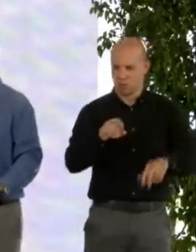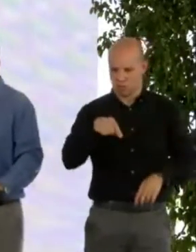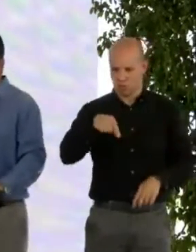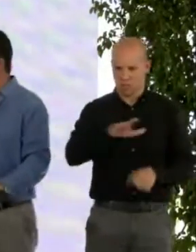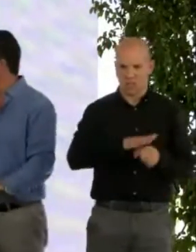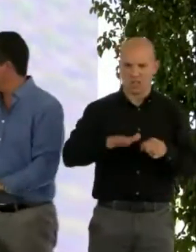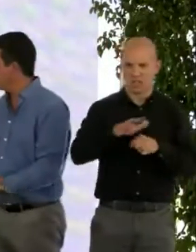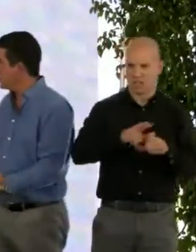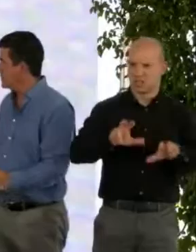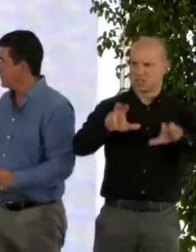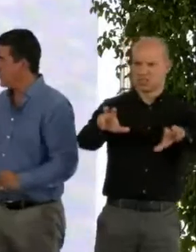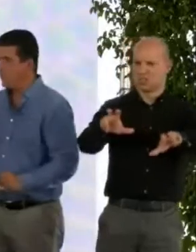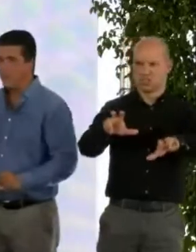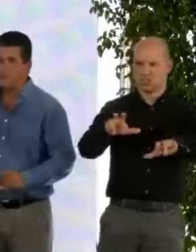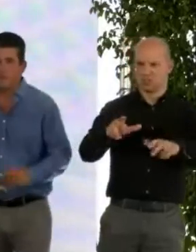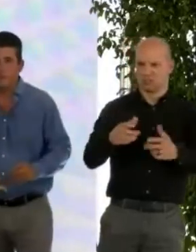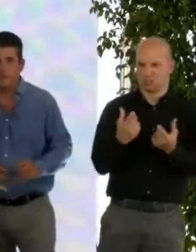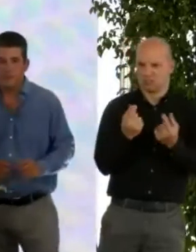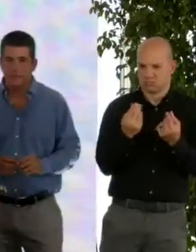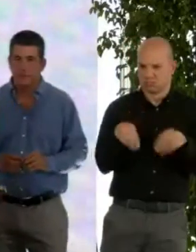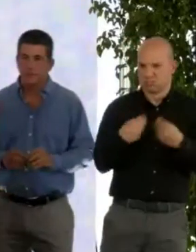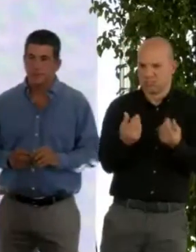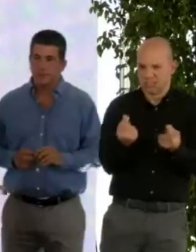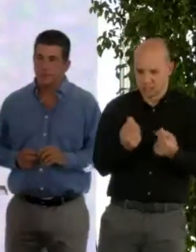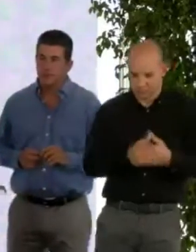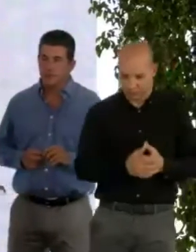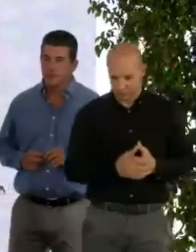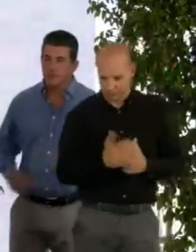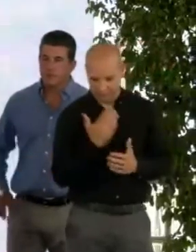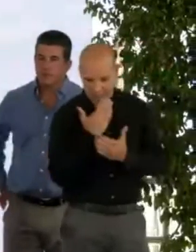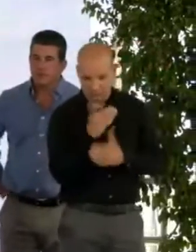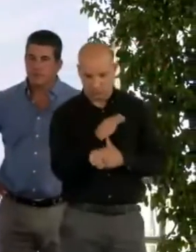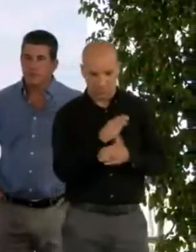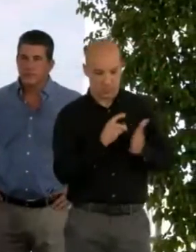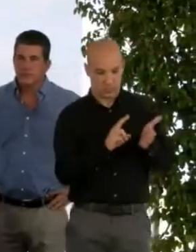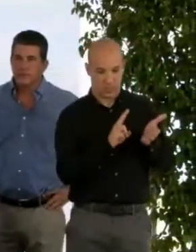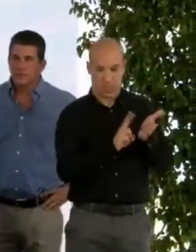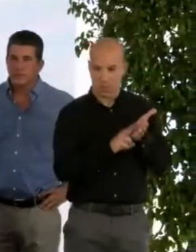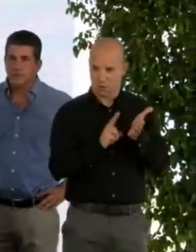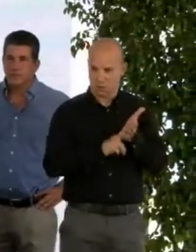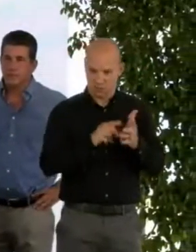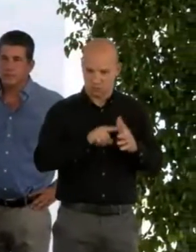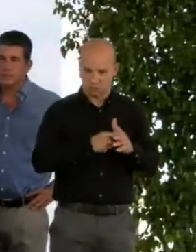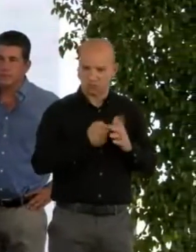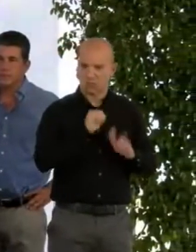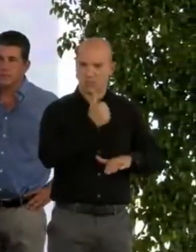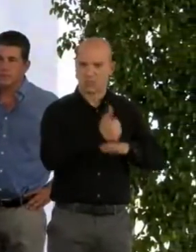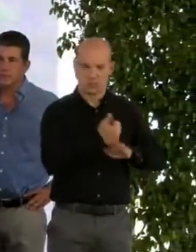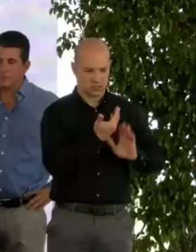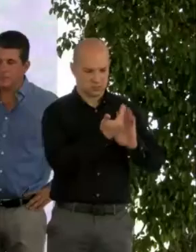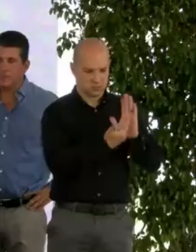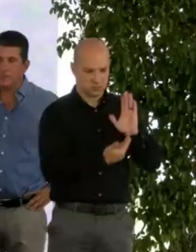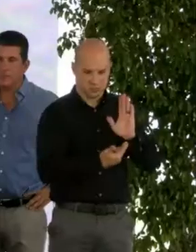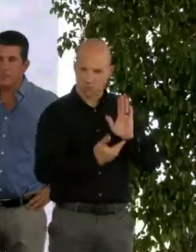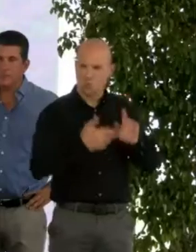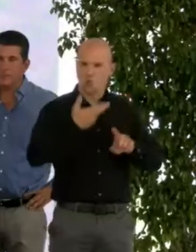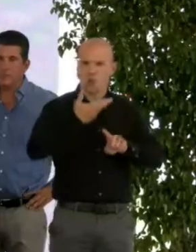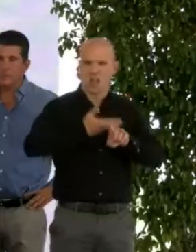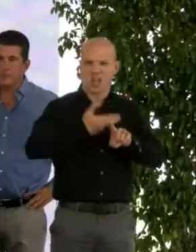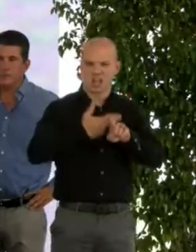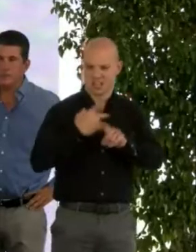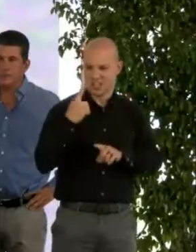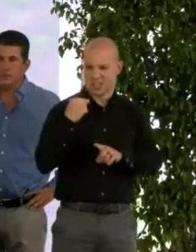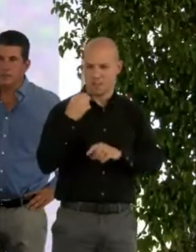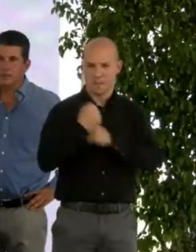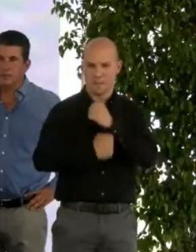área por ese periodo. Buenas tardes. El contrato en su inicio establece un arrendamiento por un periodo de 20